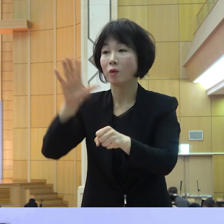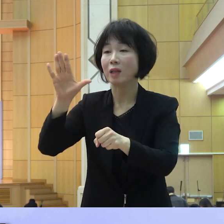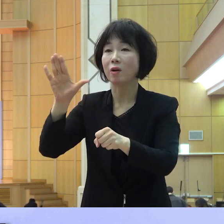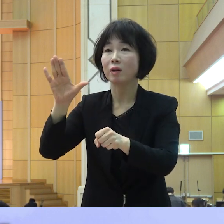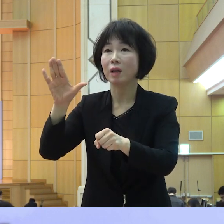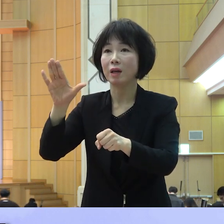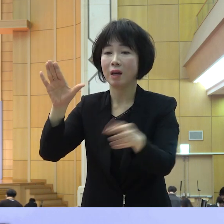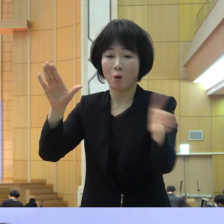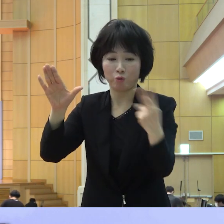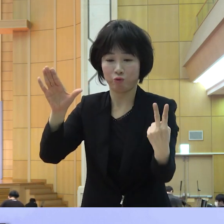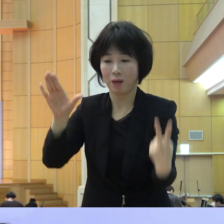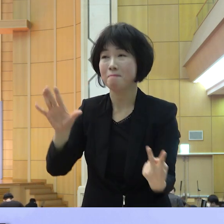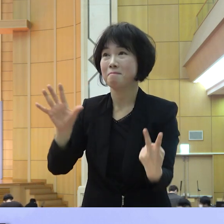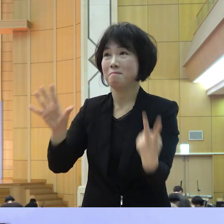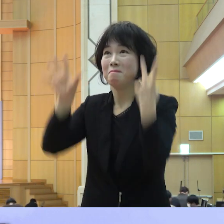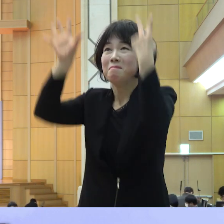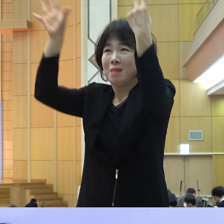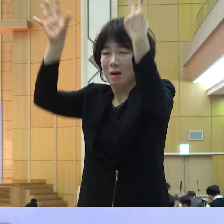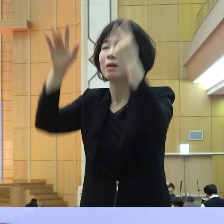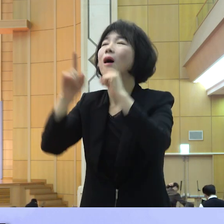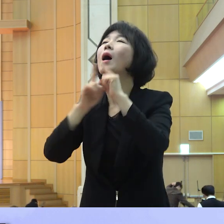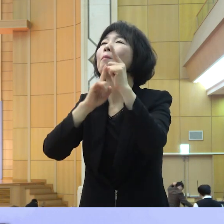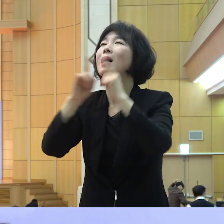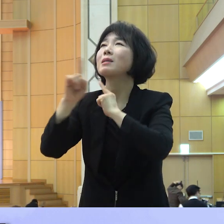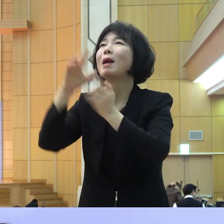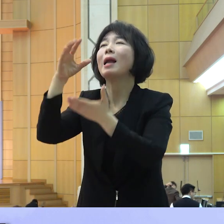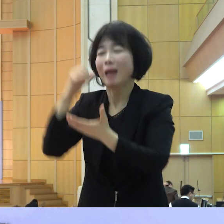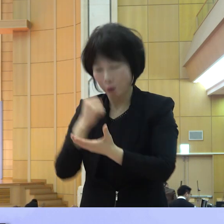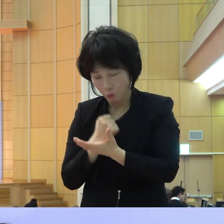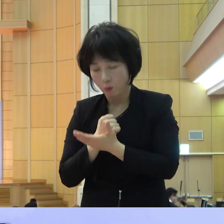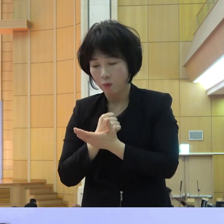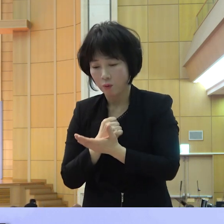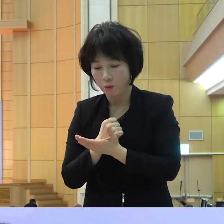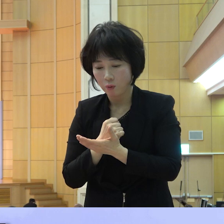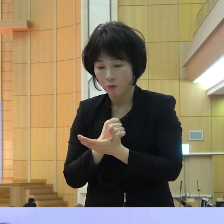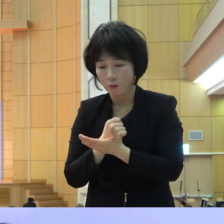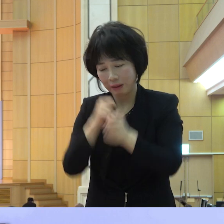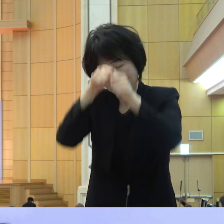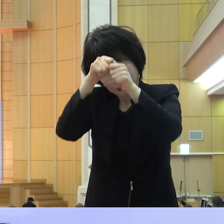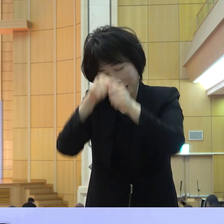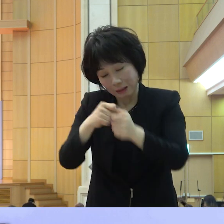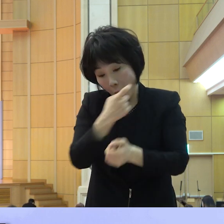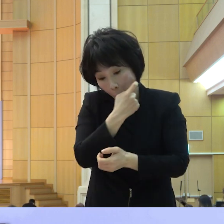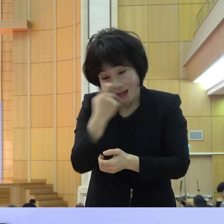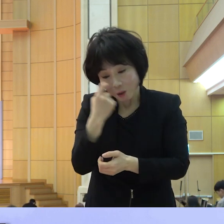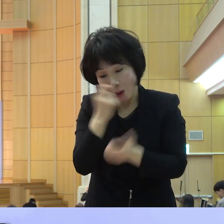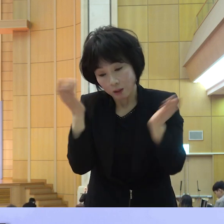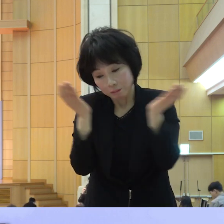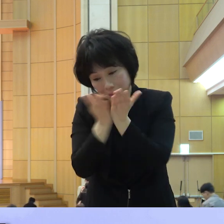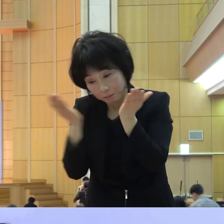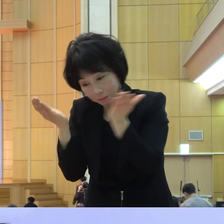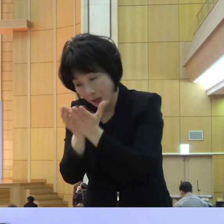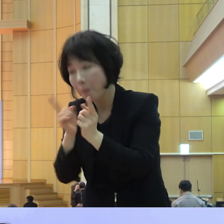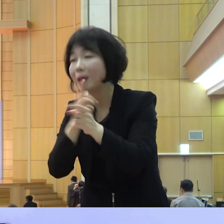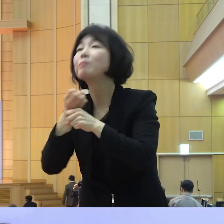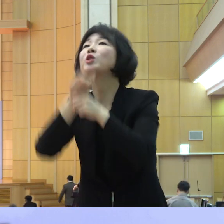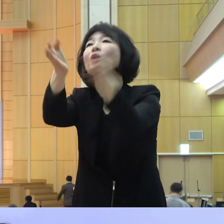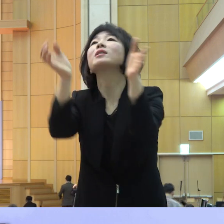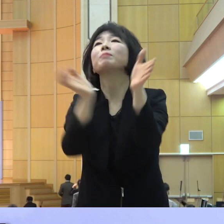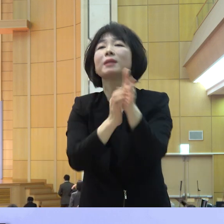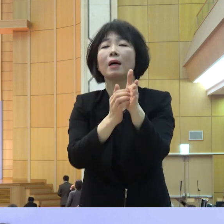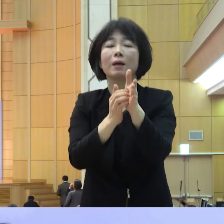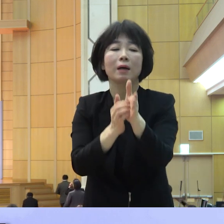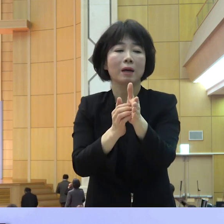오병이어라고 하는 제목 하에 하나님 말씀을 하나하나 찾으면서 말씀을